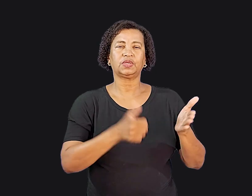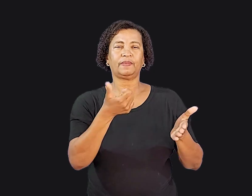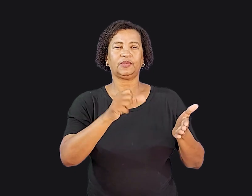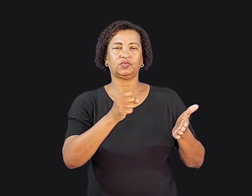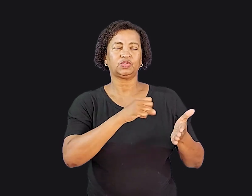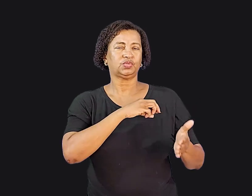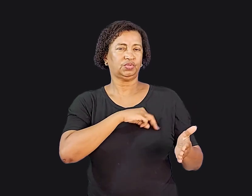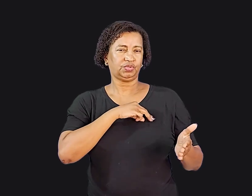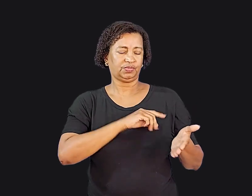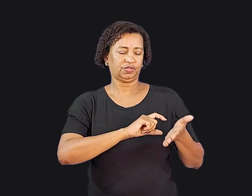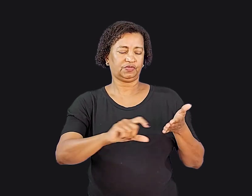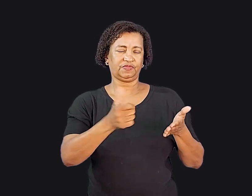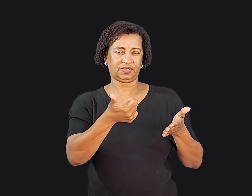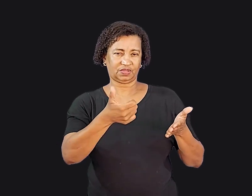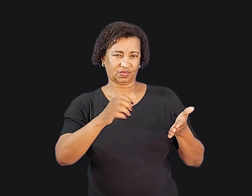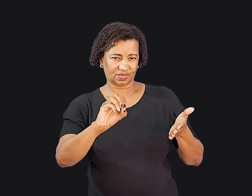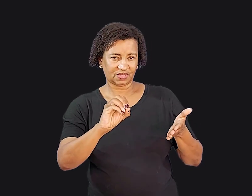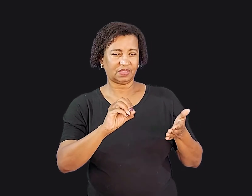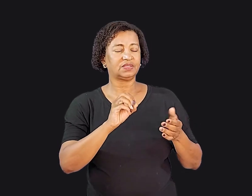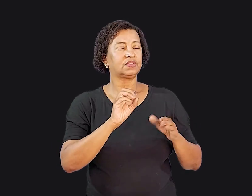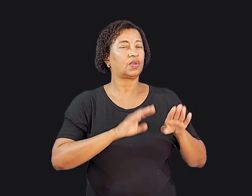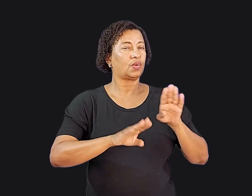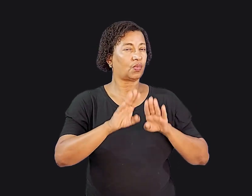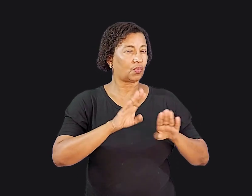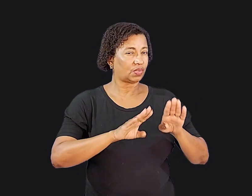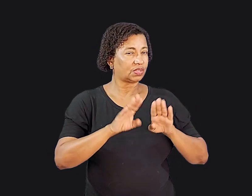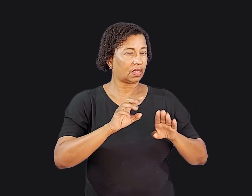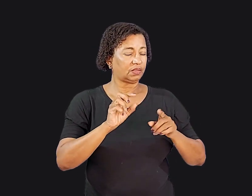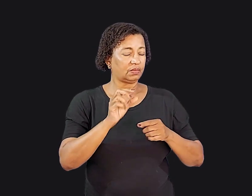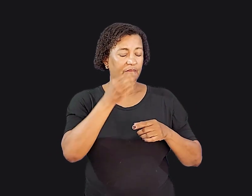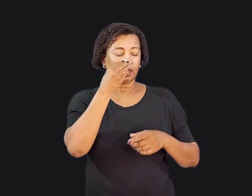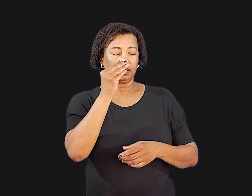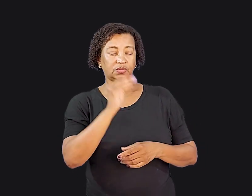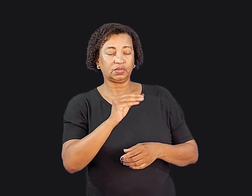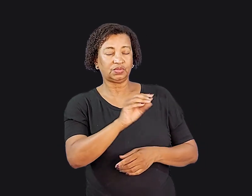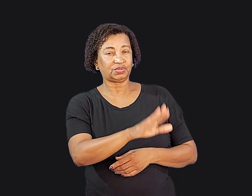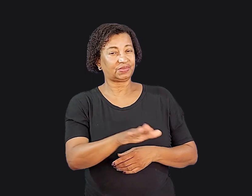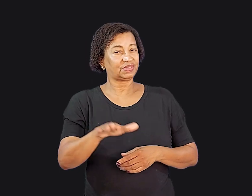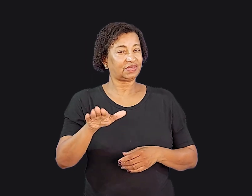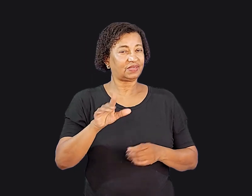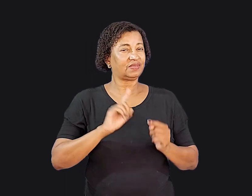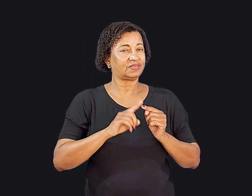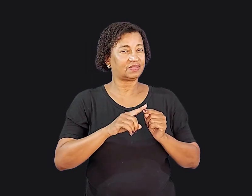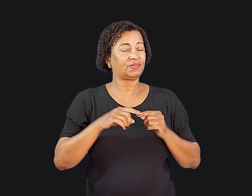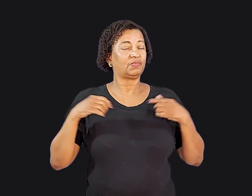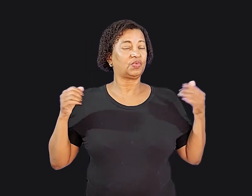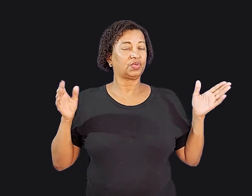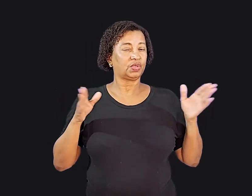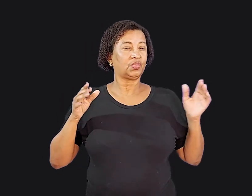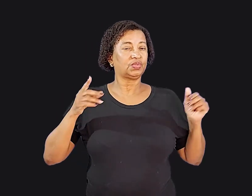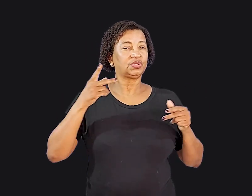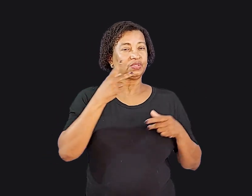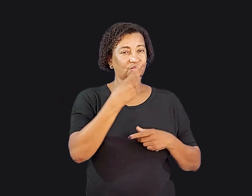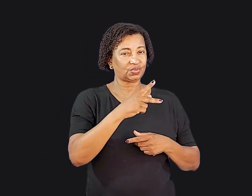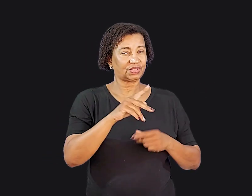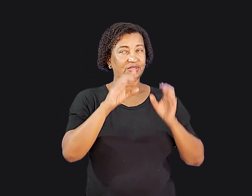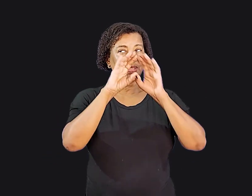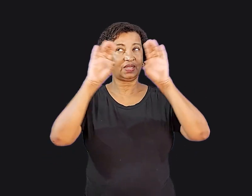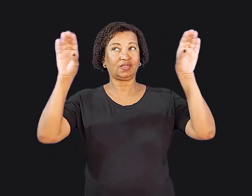10. "Cuidado para não desprezarem um só desses pequeninos, pois eu lhes digo que os anjos deles nos céus estão sempre vendo a face de meu